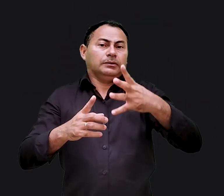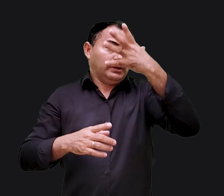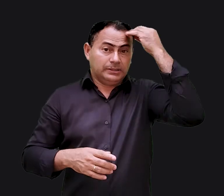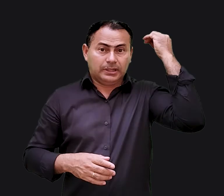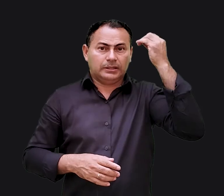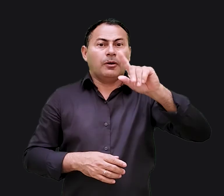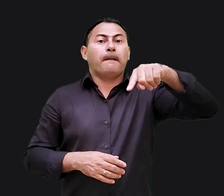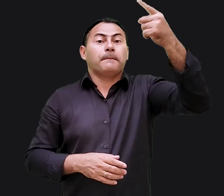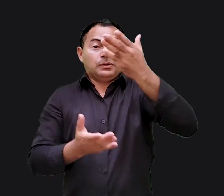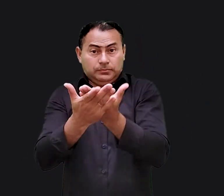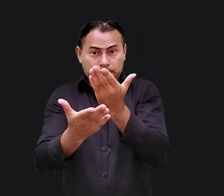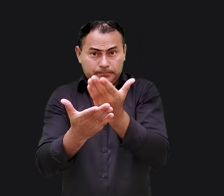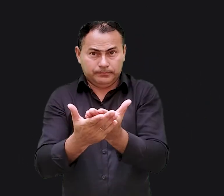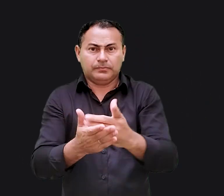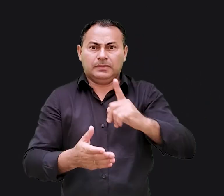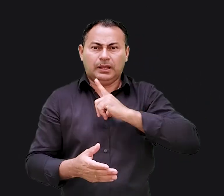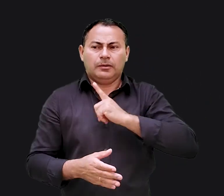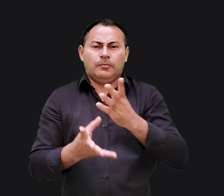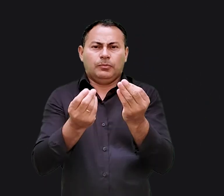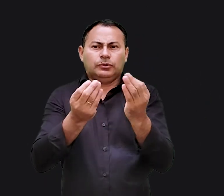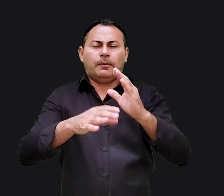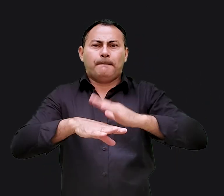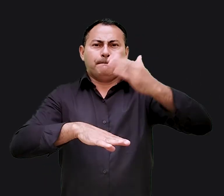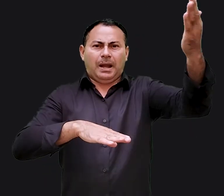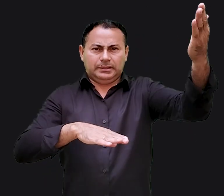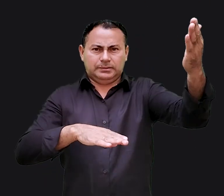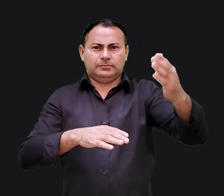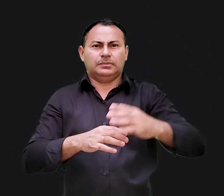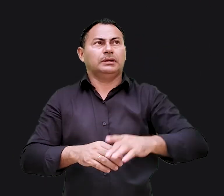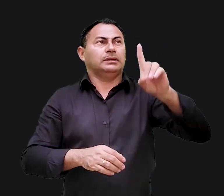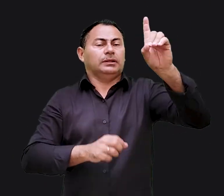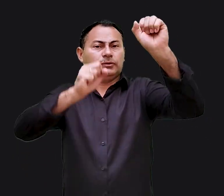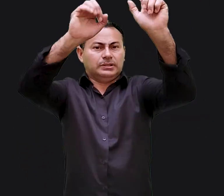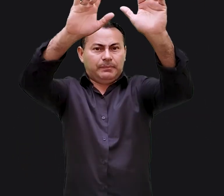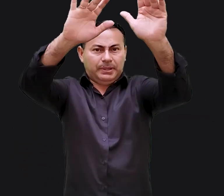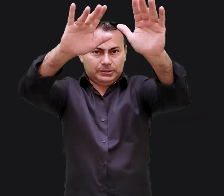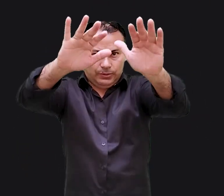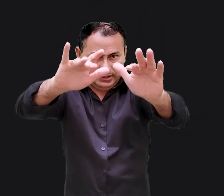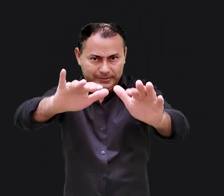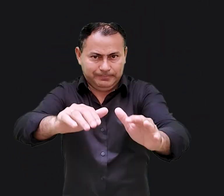esqueçam, no próximo estudo teremos muito mais. Deus lhe abençoe.